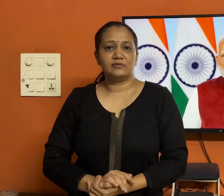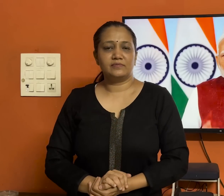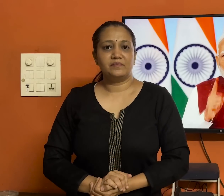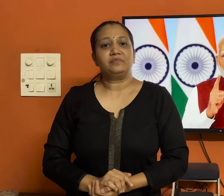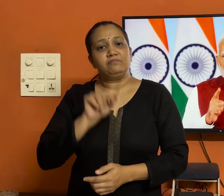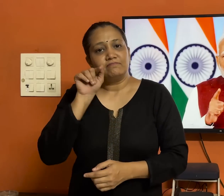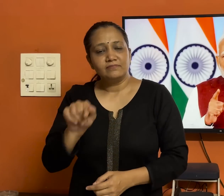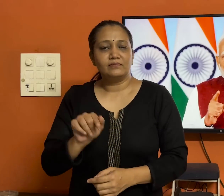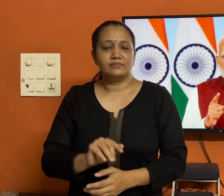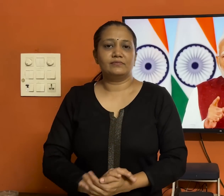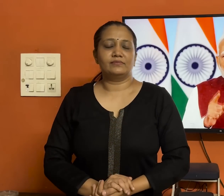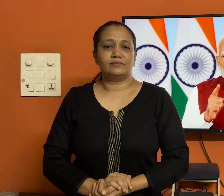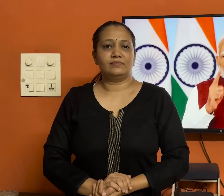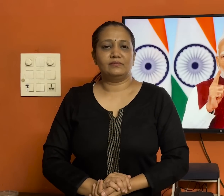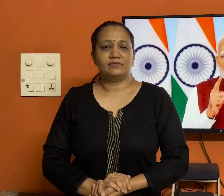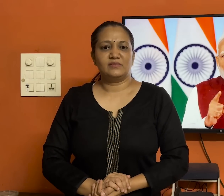तो